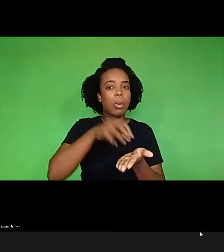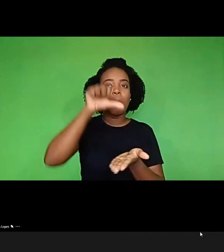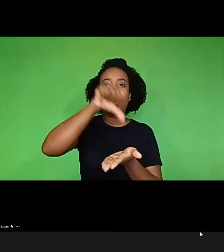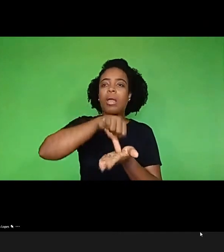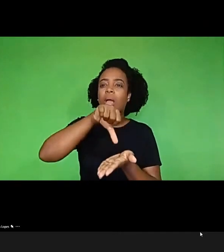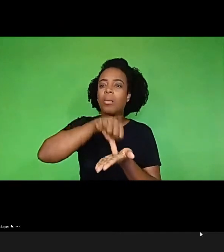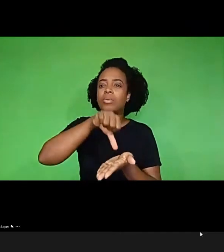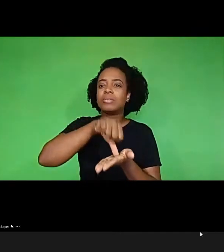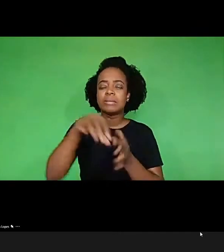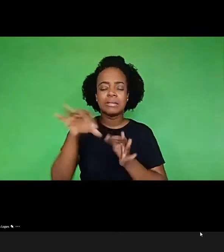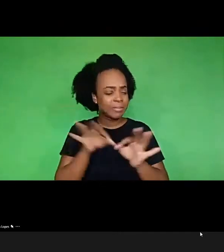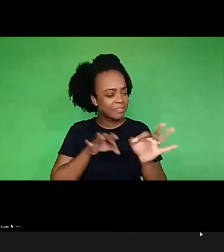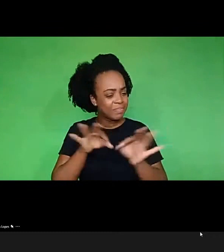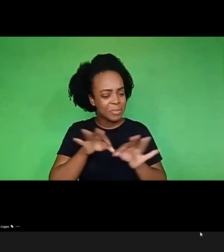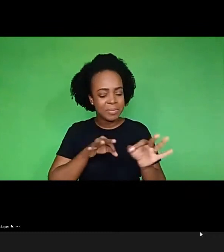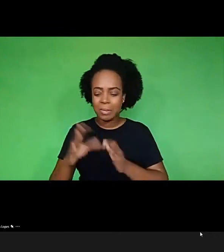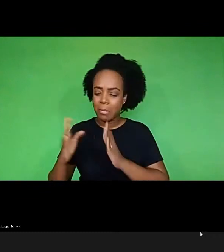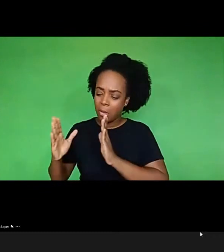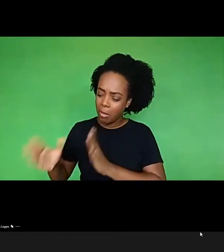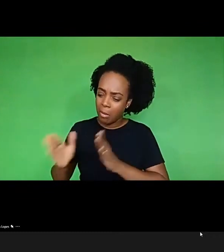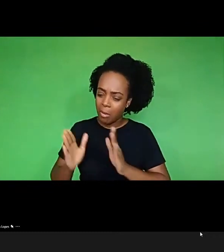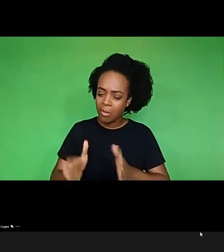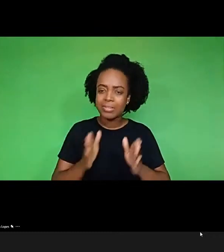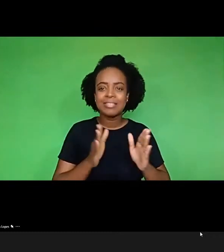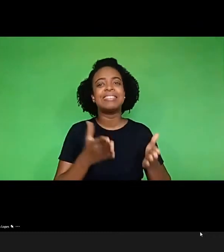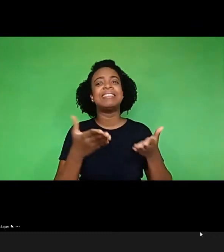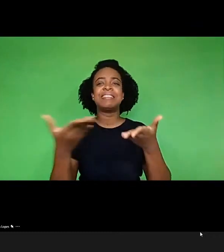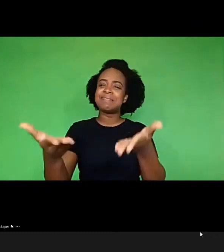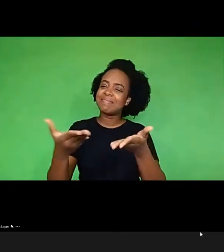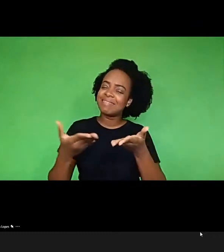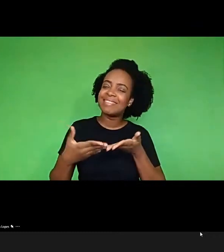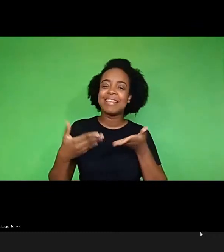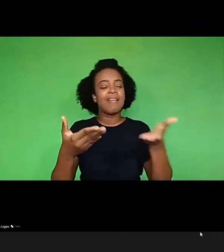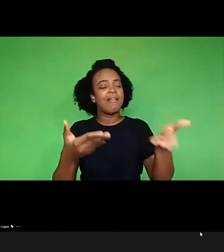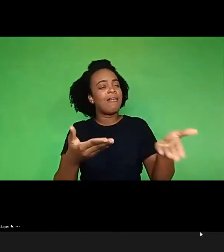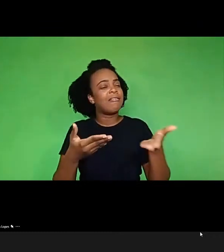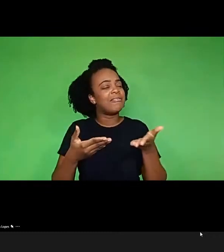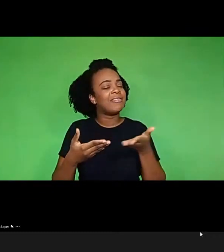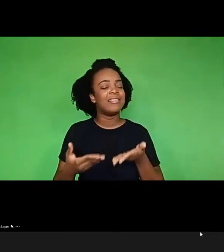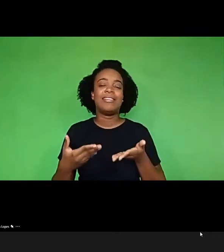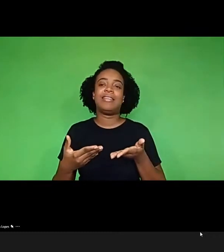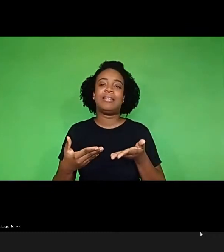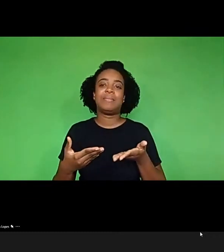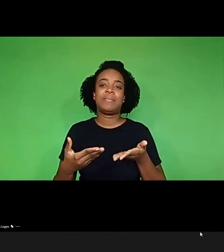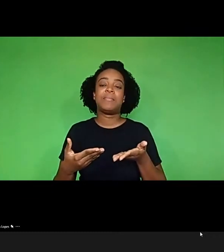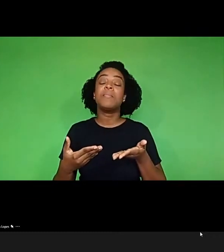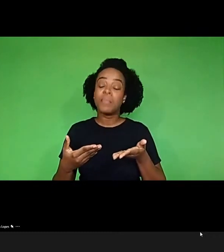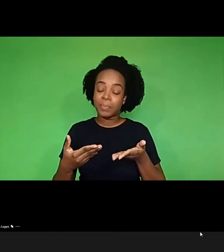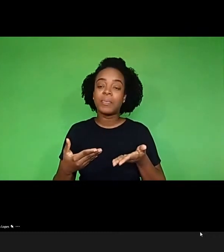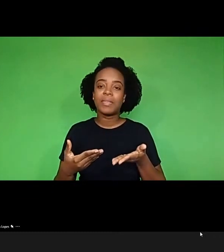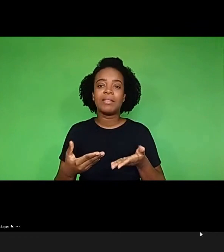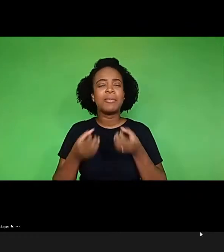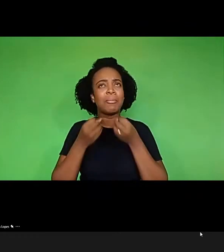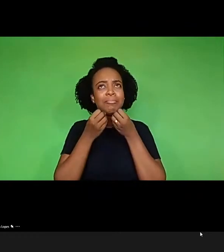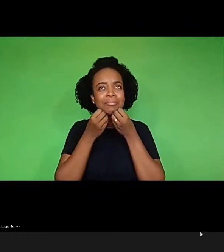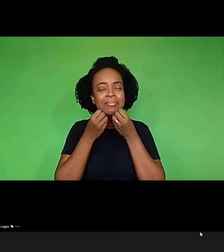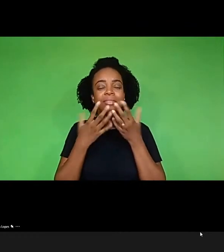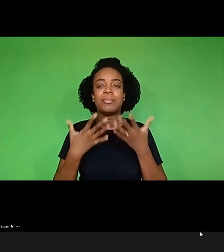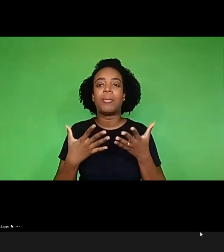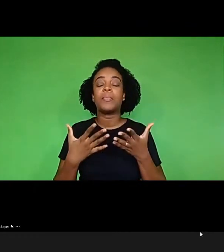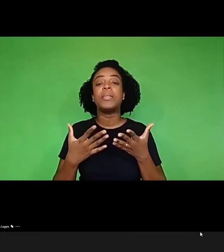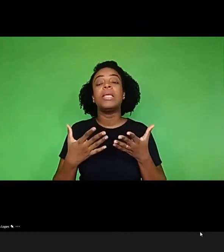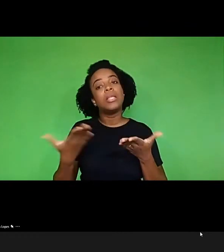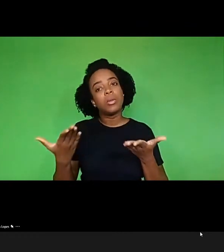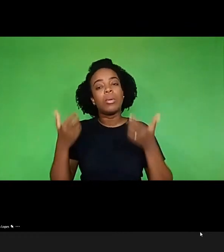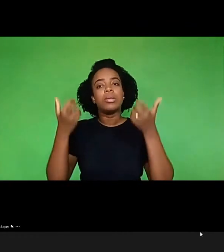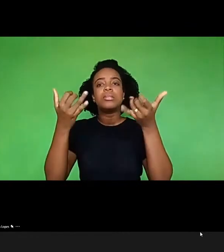para poder fazer essa acolhida com vocês. E quando a gente vai falar de educação,